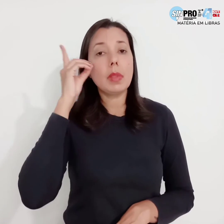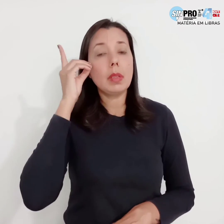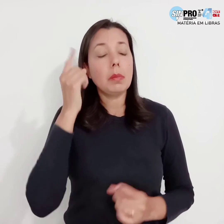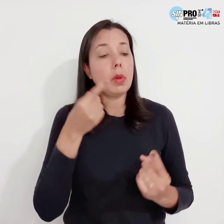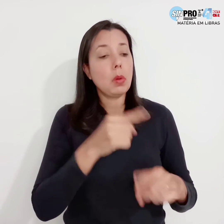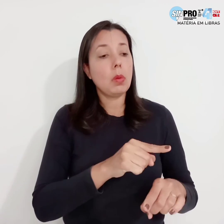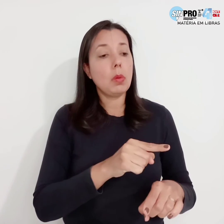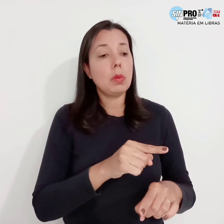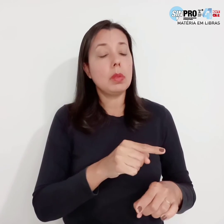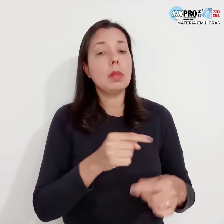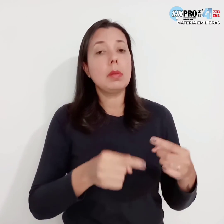política econômica